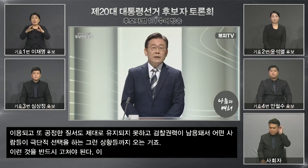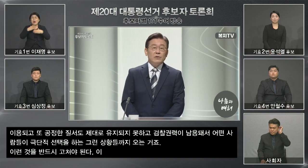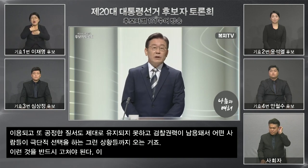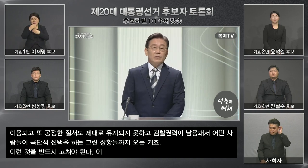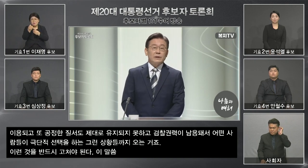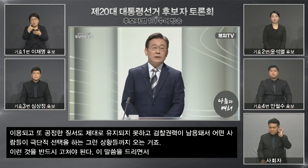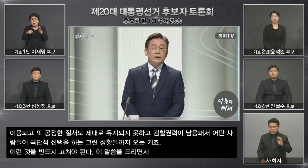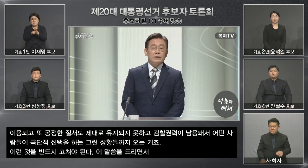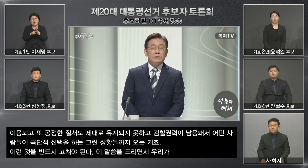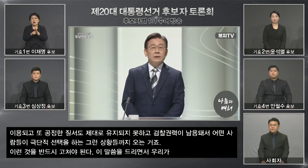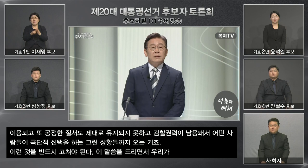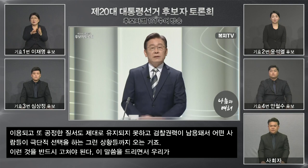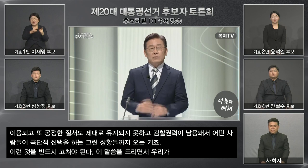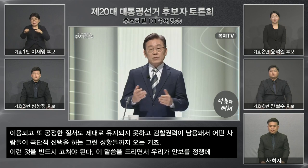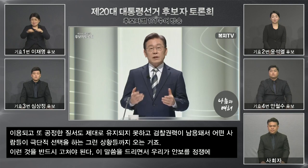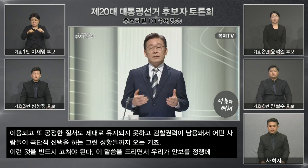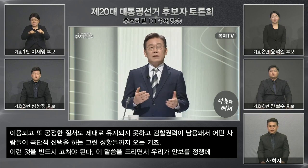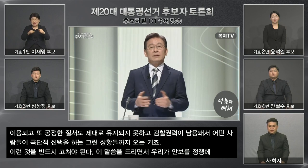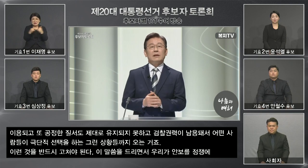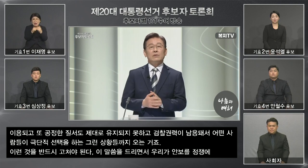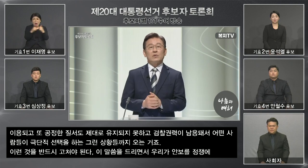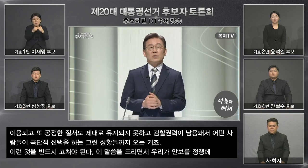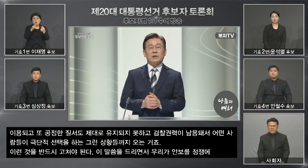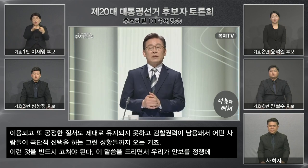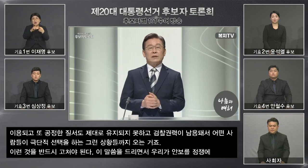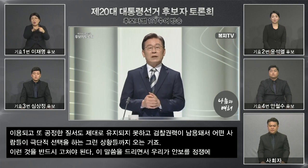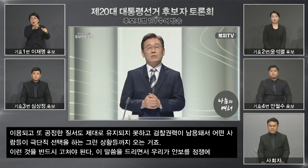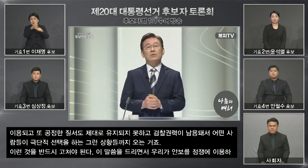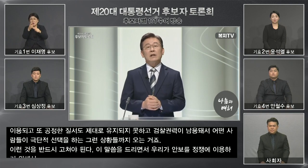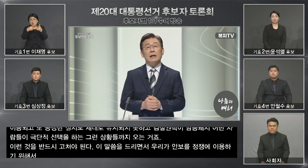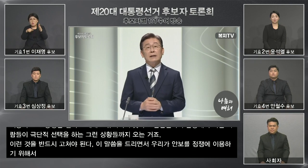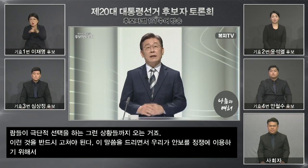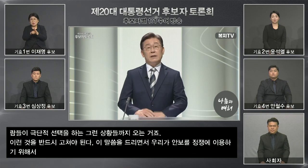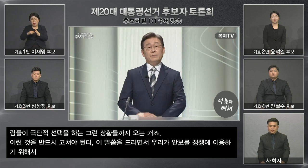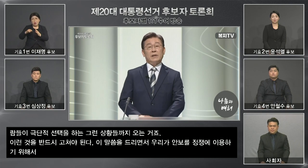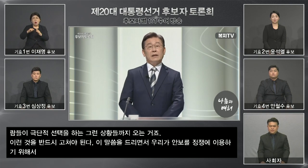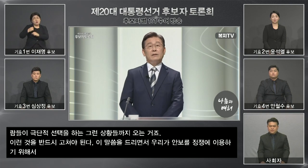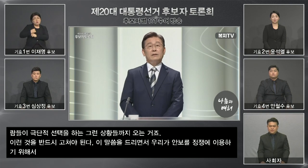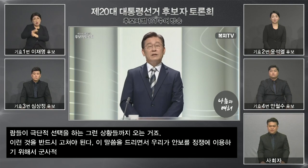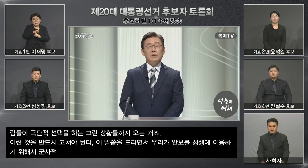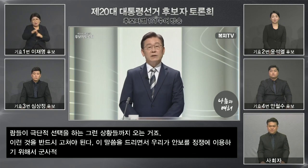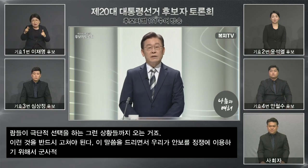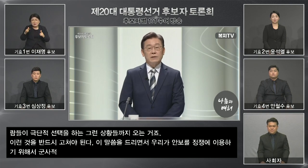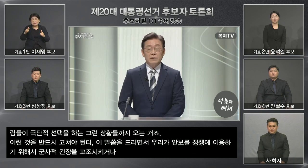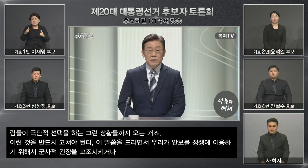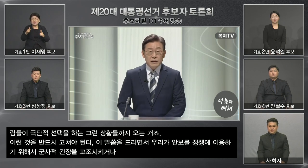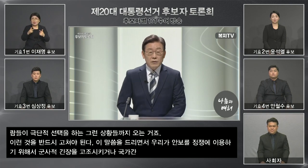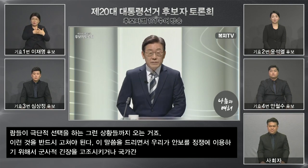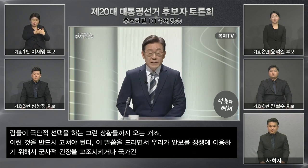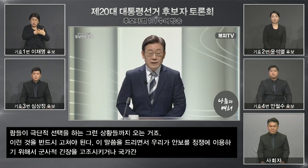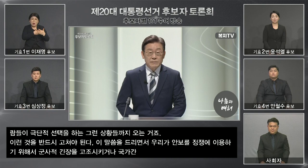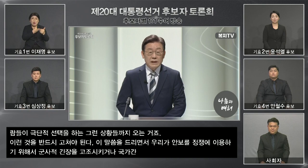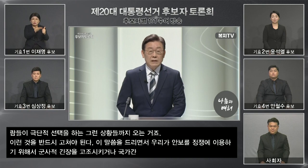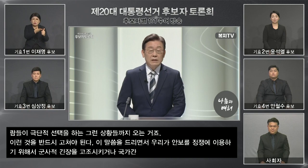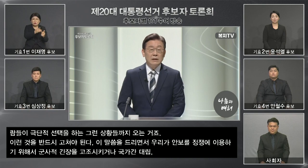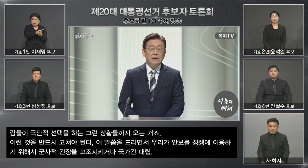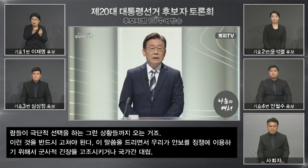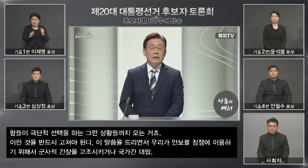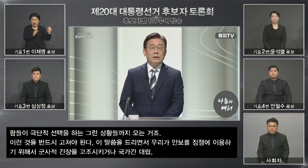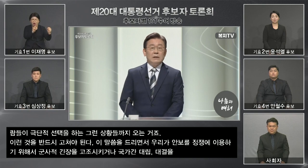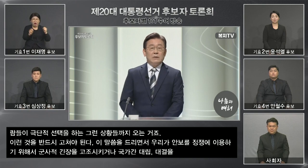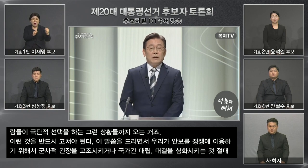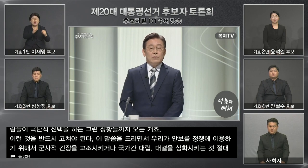정쟁에 이용하기 위해서 군사적 긴장을 고조시키거나 국가 간 대집, 대결을 심화시키는 거 절대로 하면 안 됩니다.